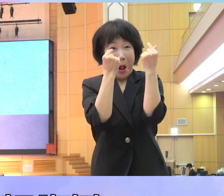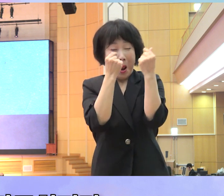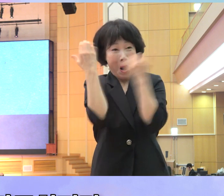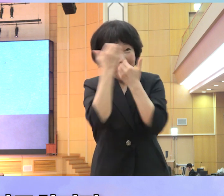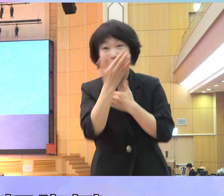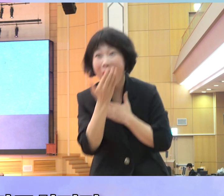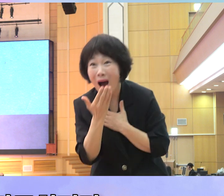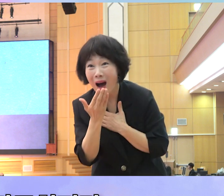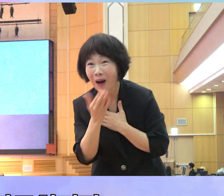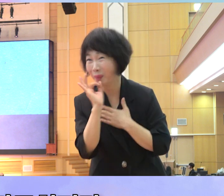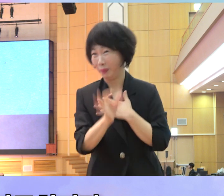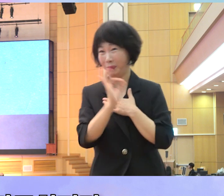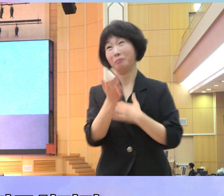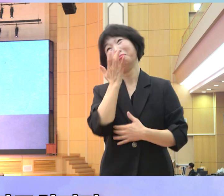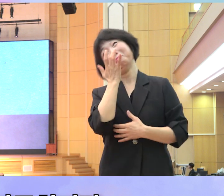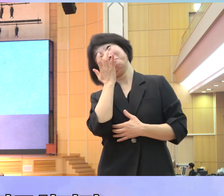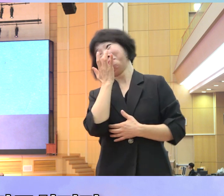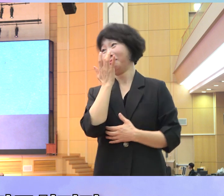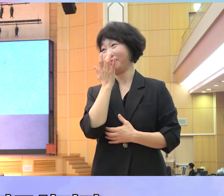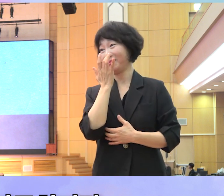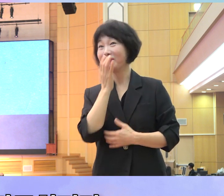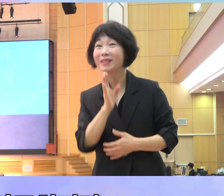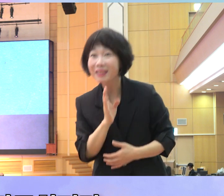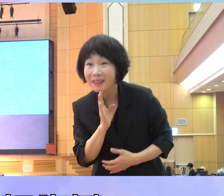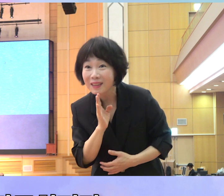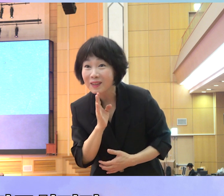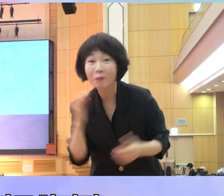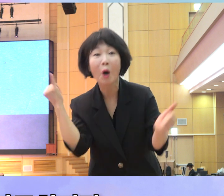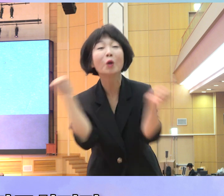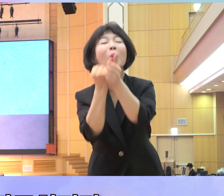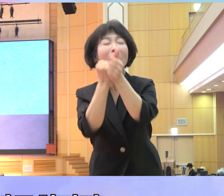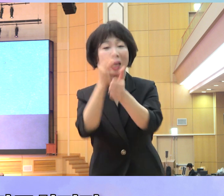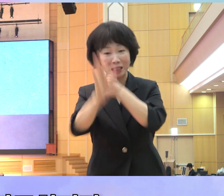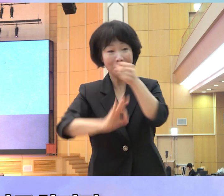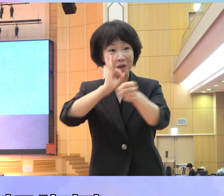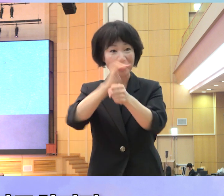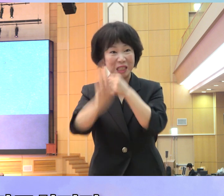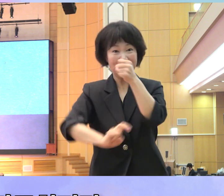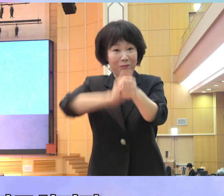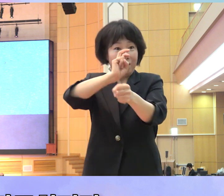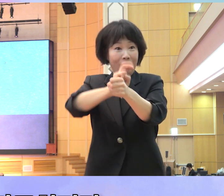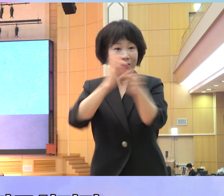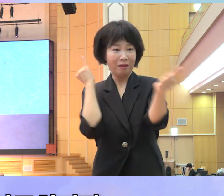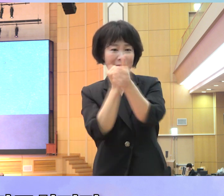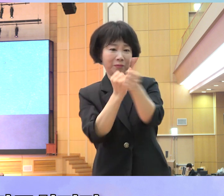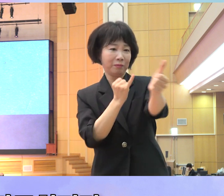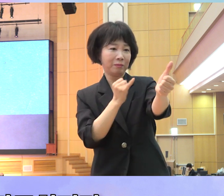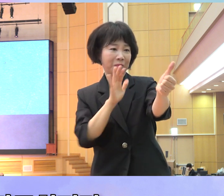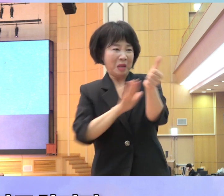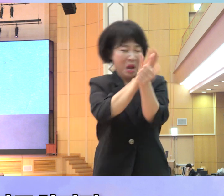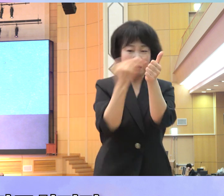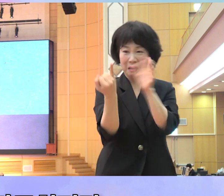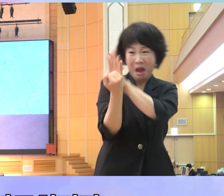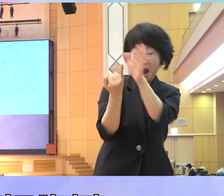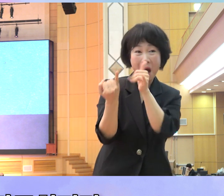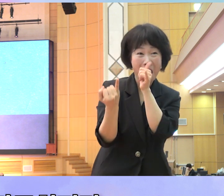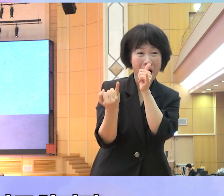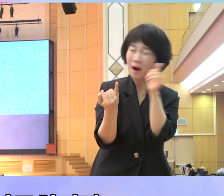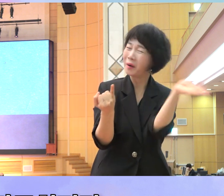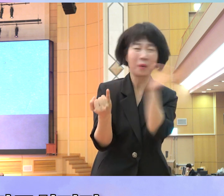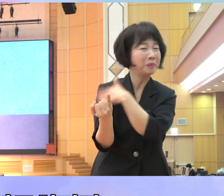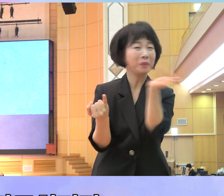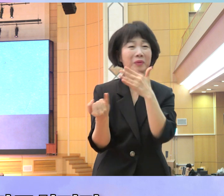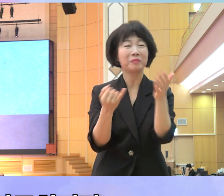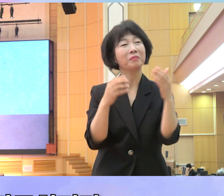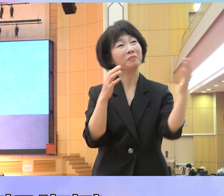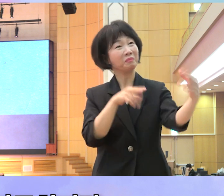그렇잖아요, 그죠? 공감을 안 하세요? 애틋하세요? 축하합니다. 막 애틋하고